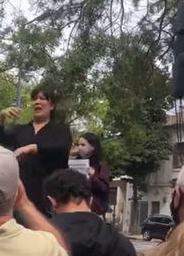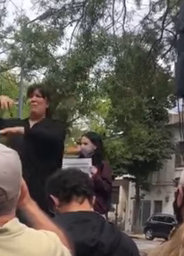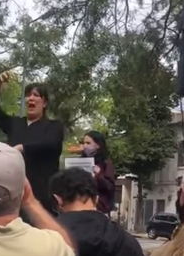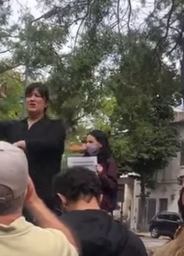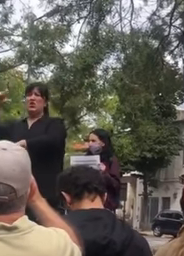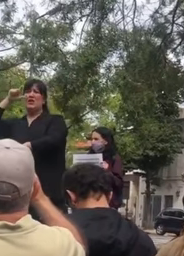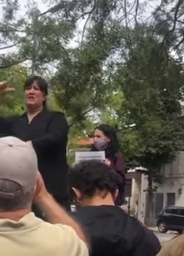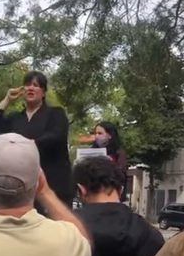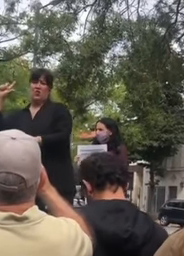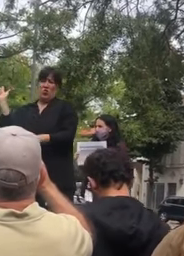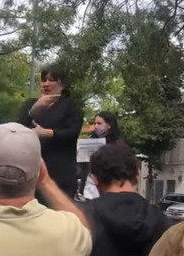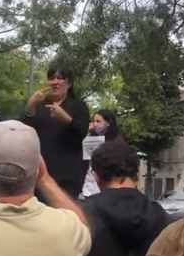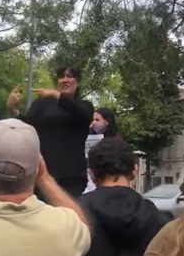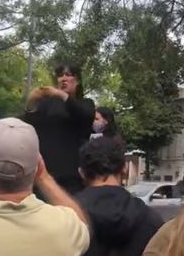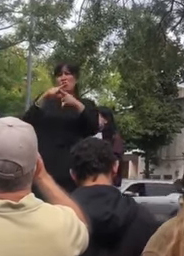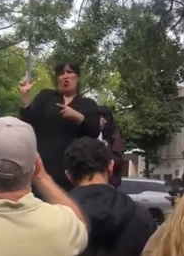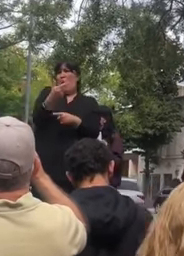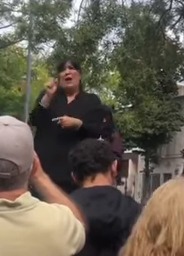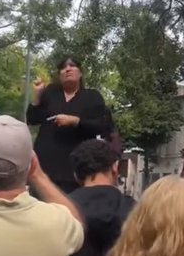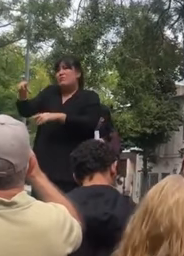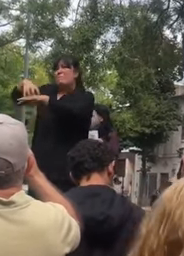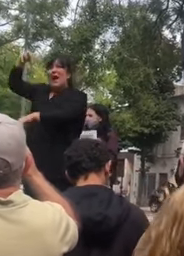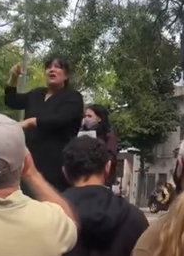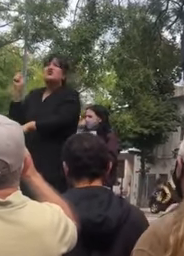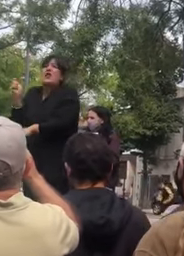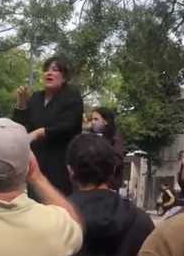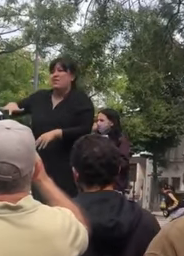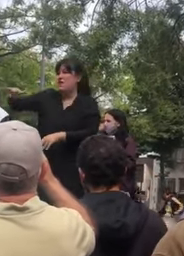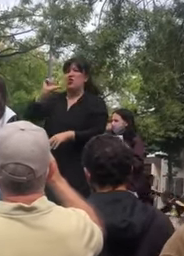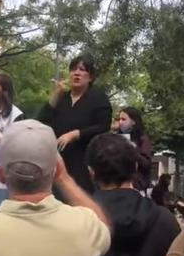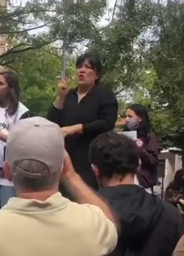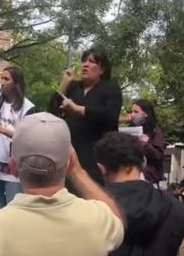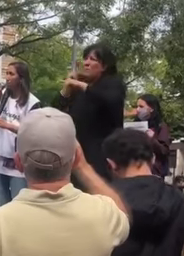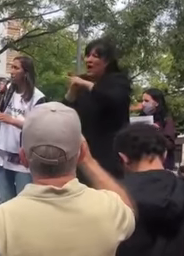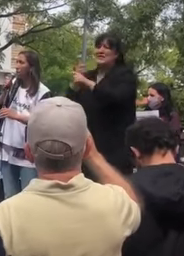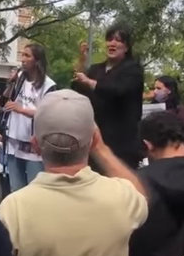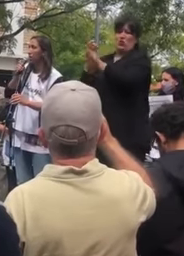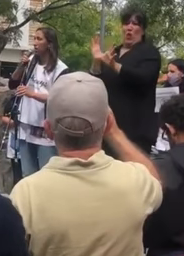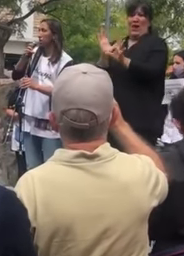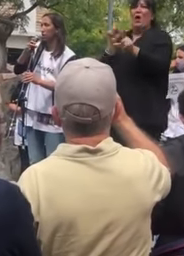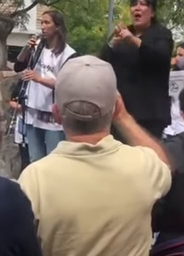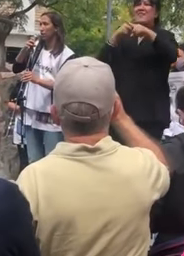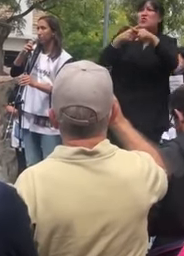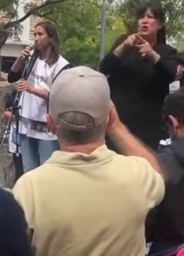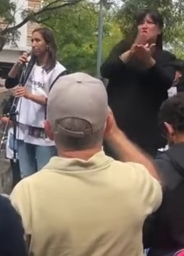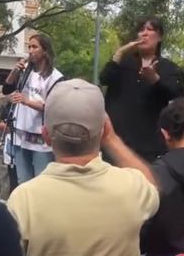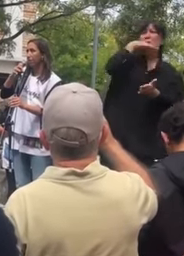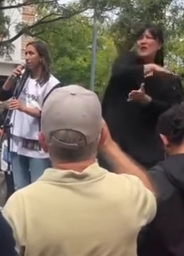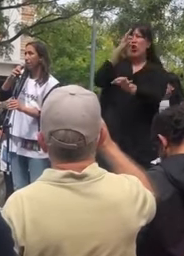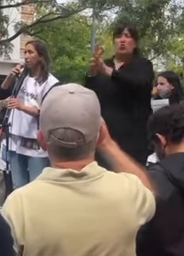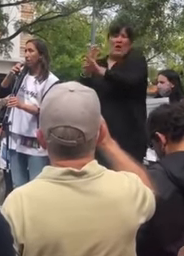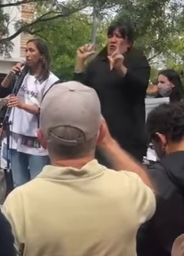el Palacio SESI siga siendo de la comunidad sorda y de la escuela. No tendríamos que estarlo discutiendo.